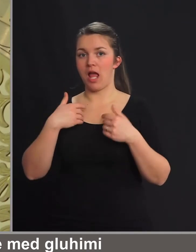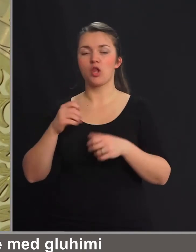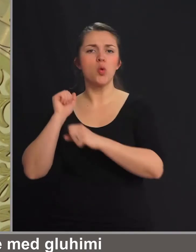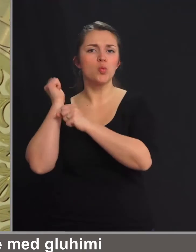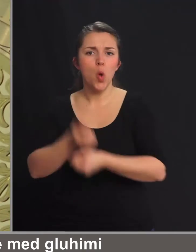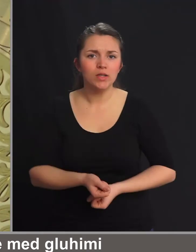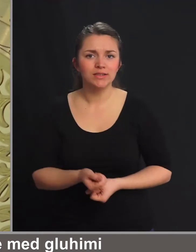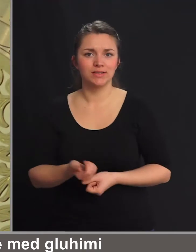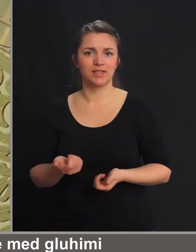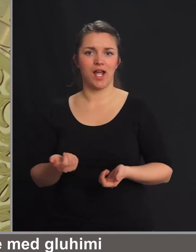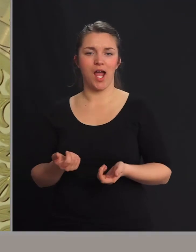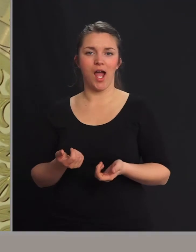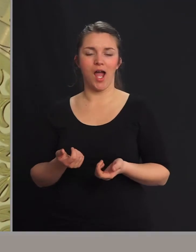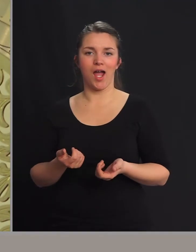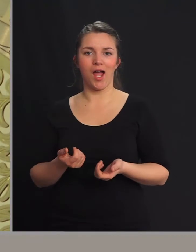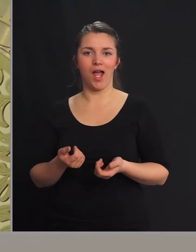recimo na mlado judoistko,